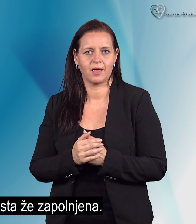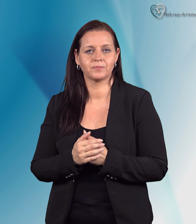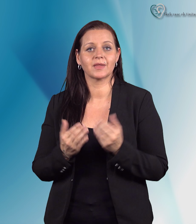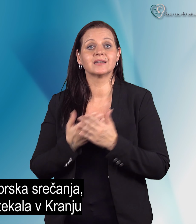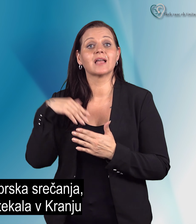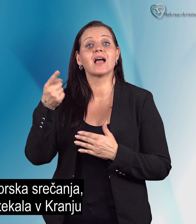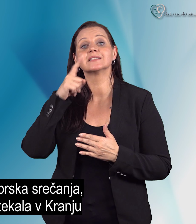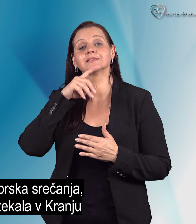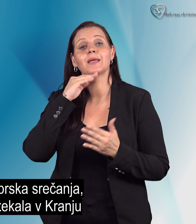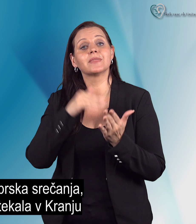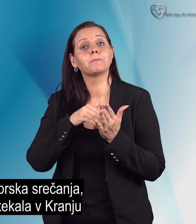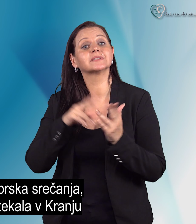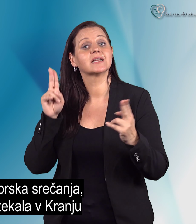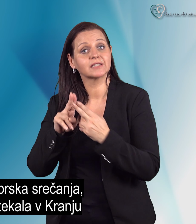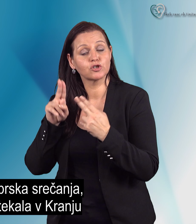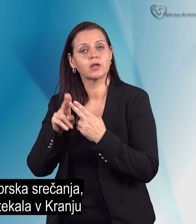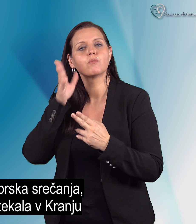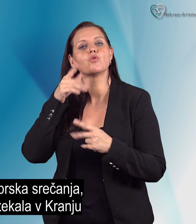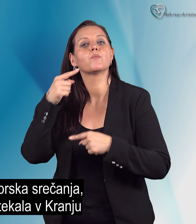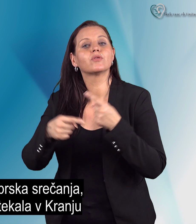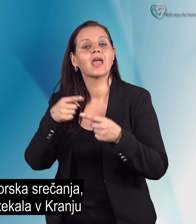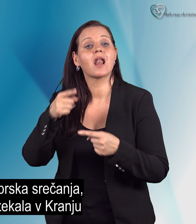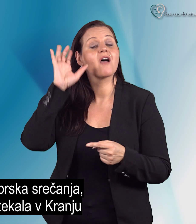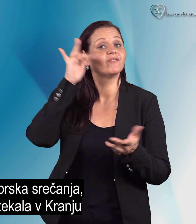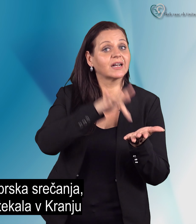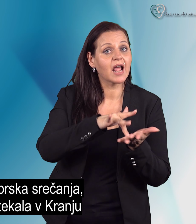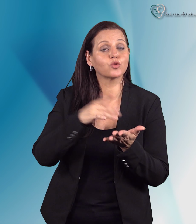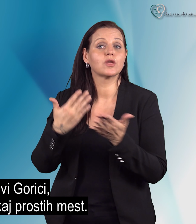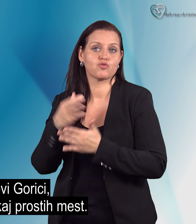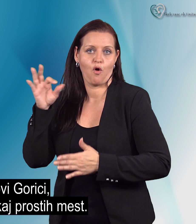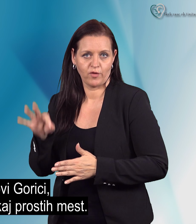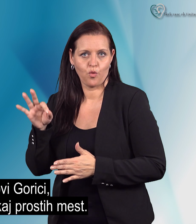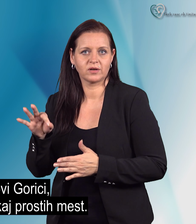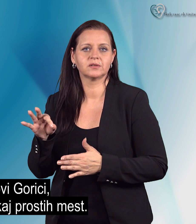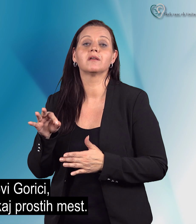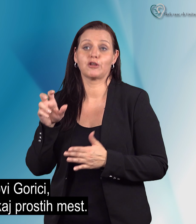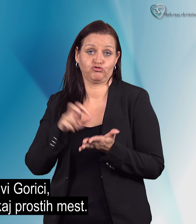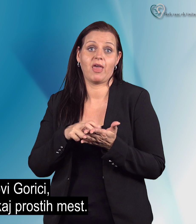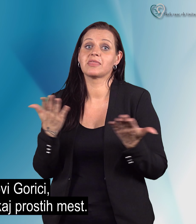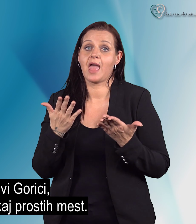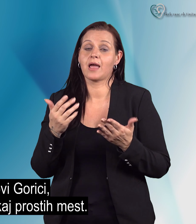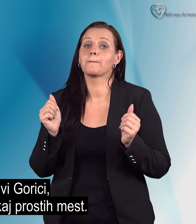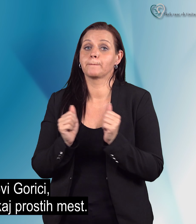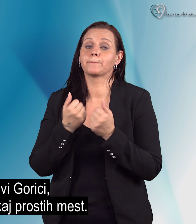Za septembrska srečanja, ki bodo potekala v Kranju in Novi Gorici, pa je še nekaj prostih mest.